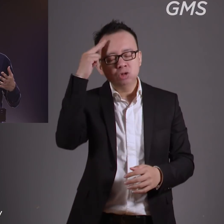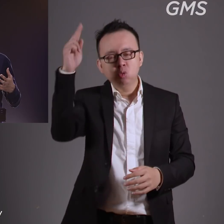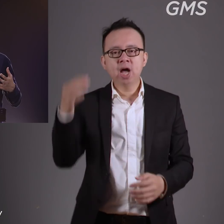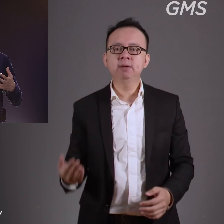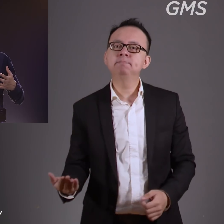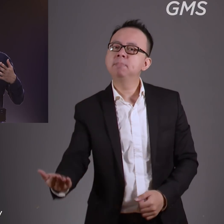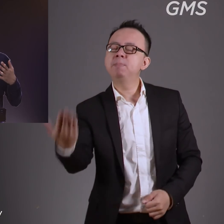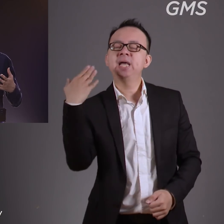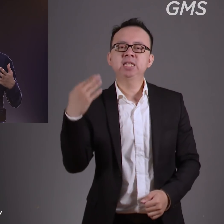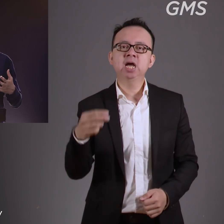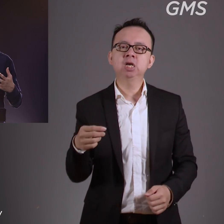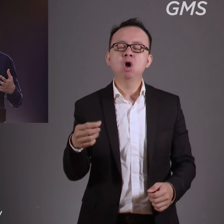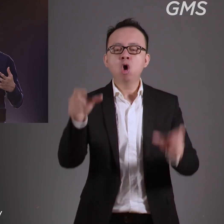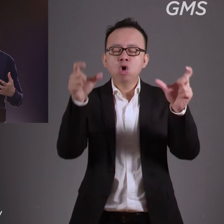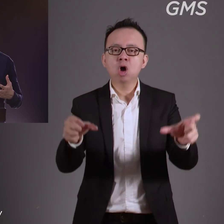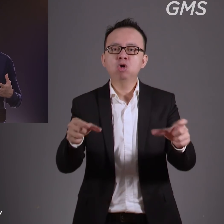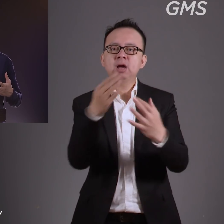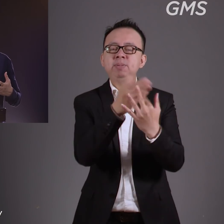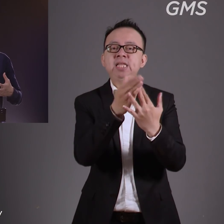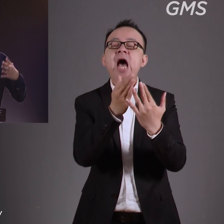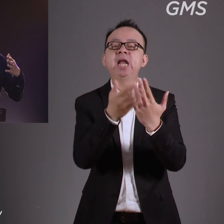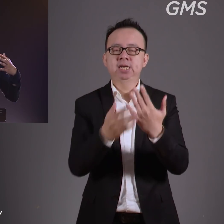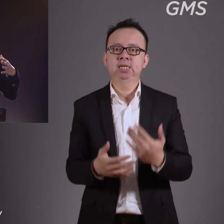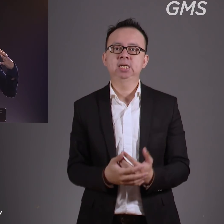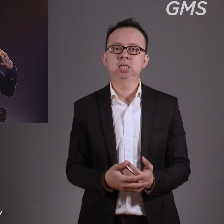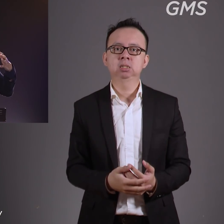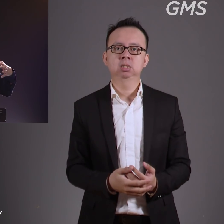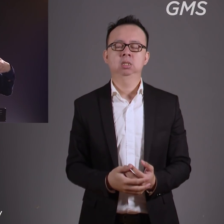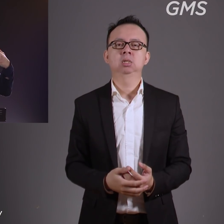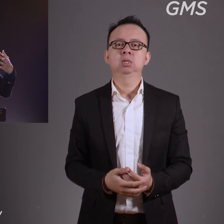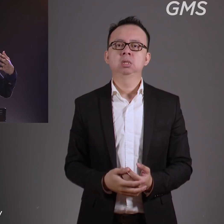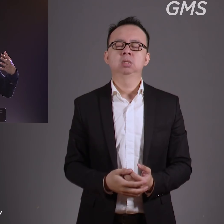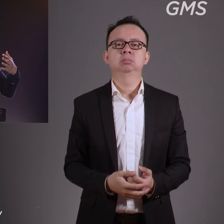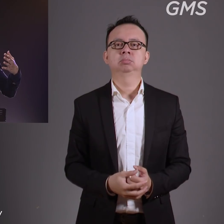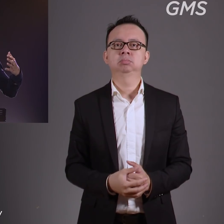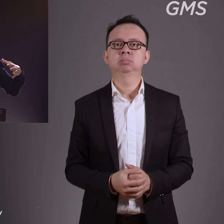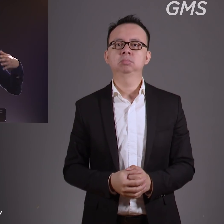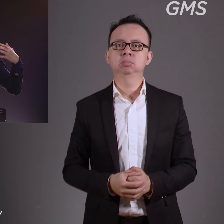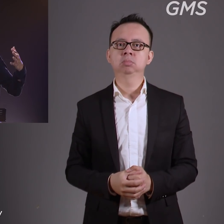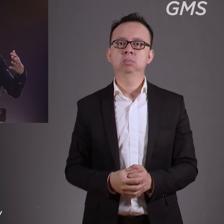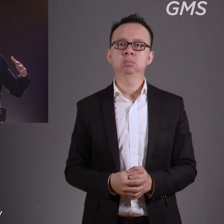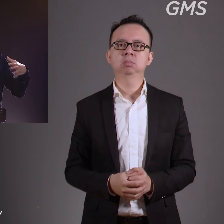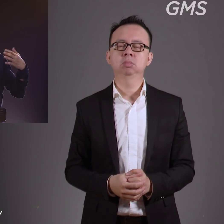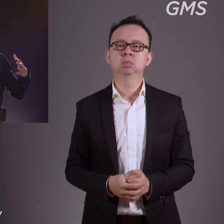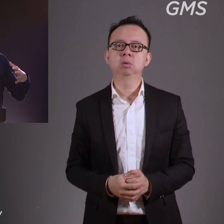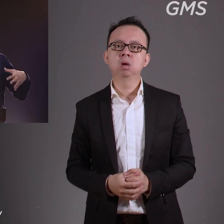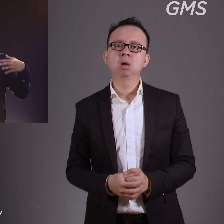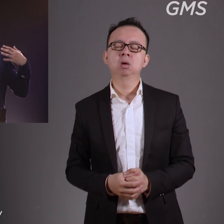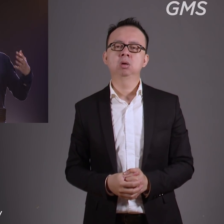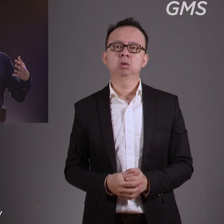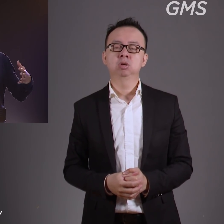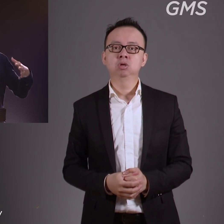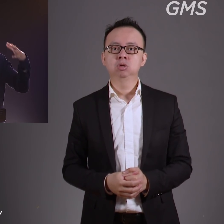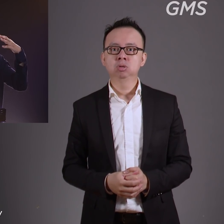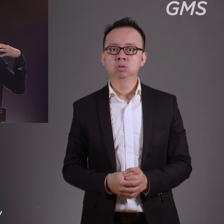untuk kembali mempopulasikan bumi. Kami tidak mau bumi dipopulasikan lagi atau dipenuhi dengan penduduk yang tidak takut